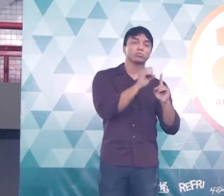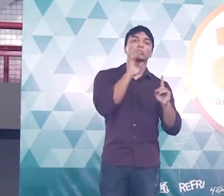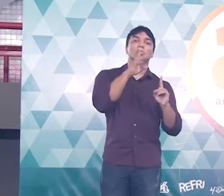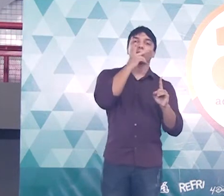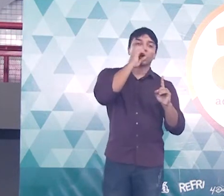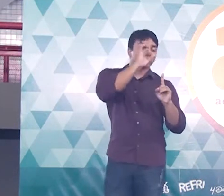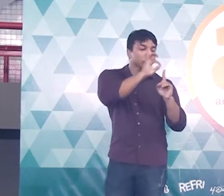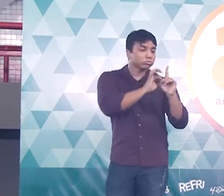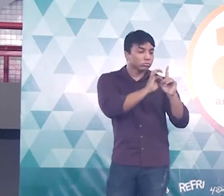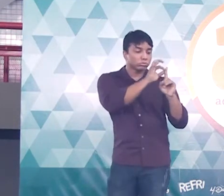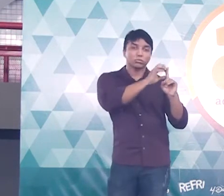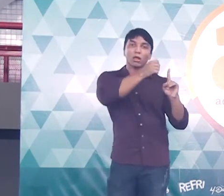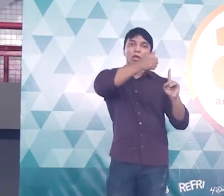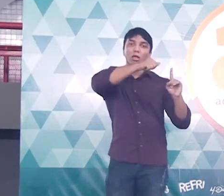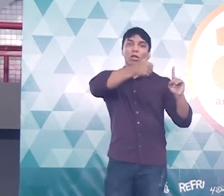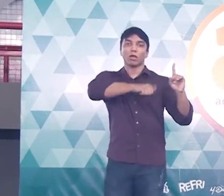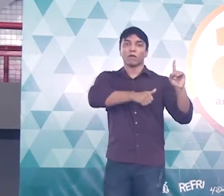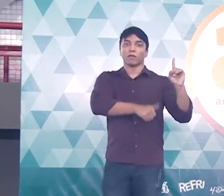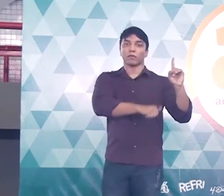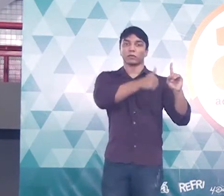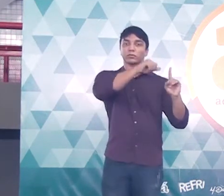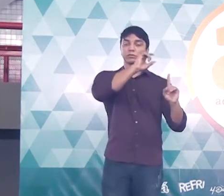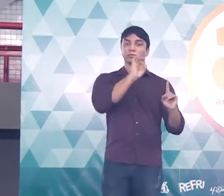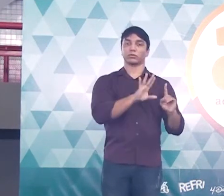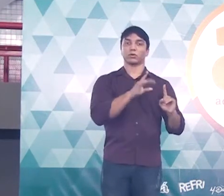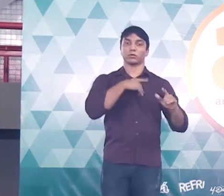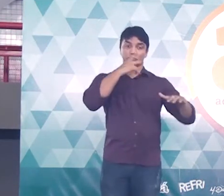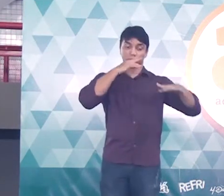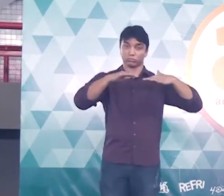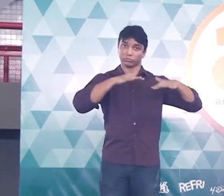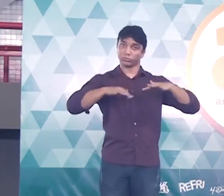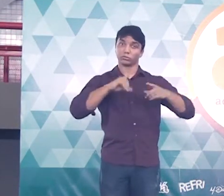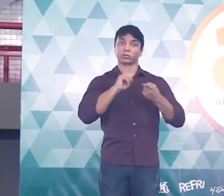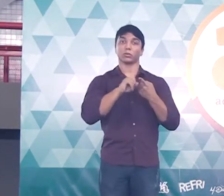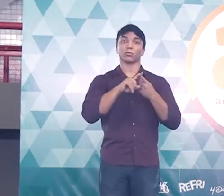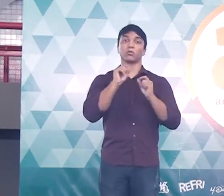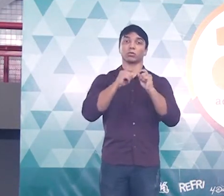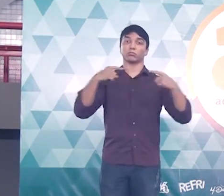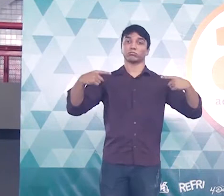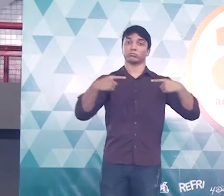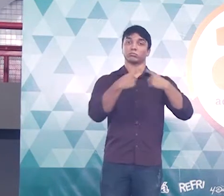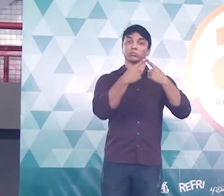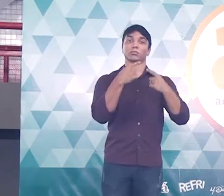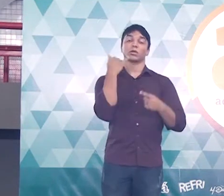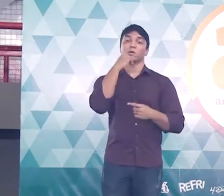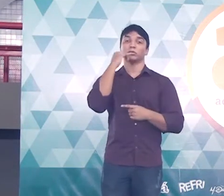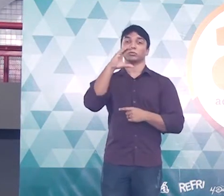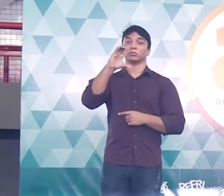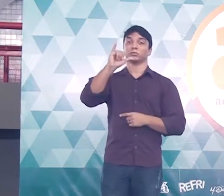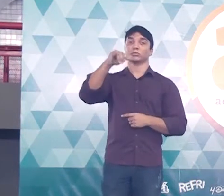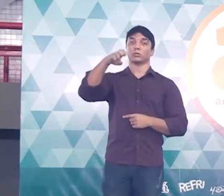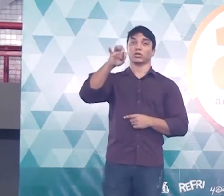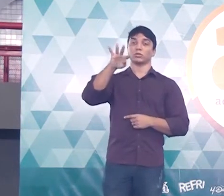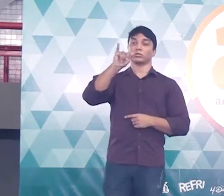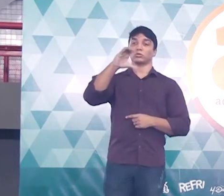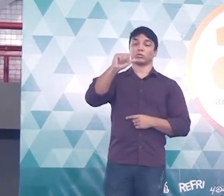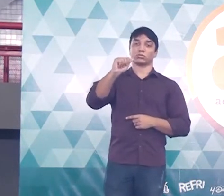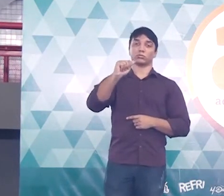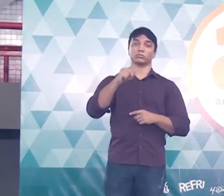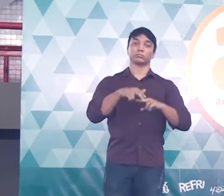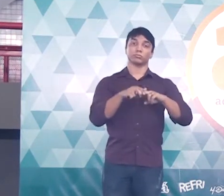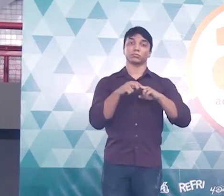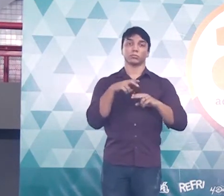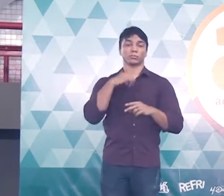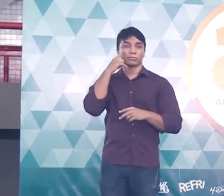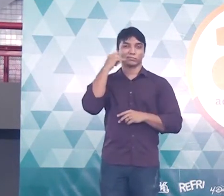medição dessa agitação. Ela mede a agitação e mede também a relação com a energia cinética média.